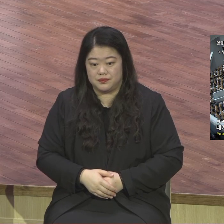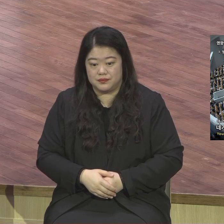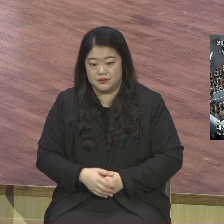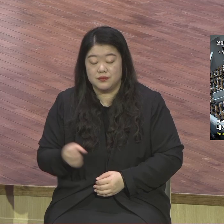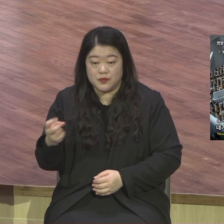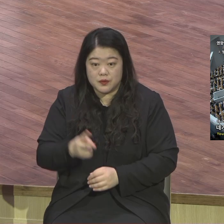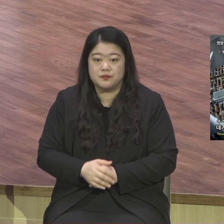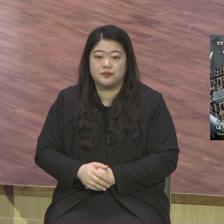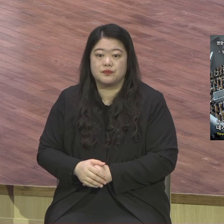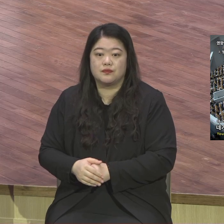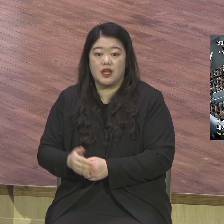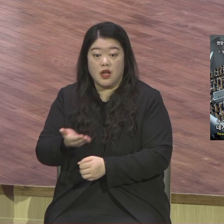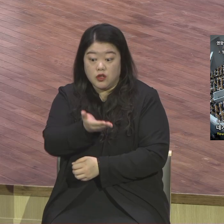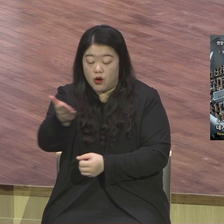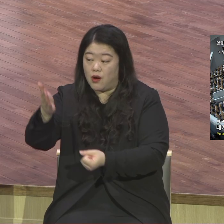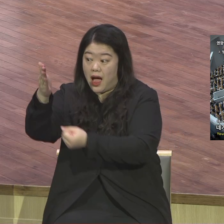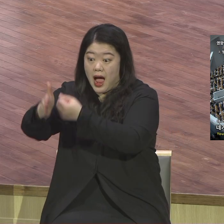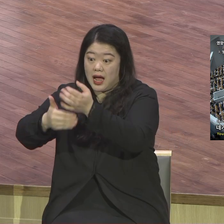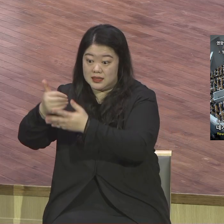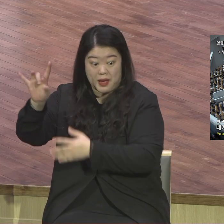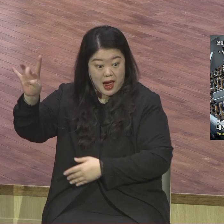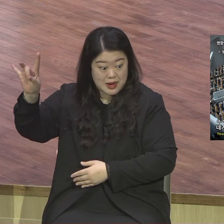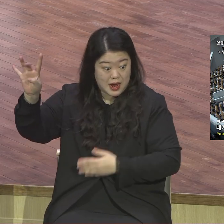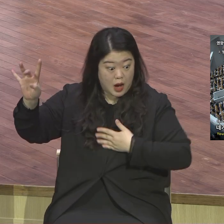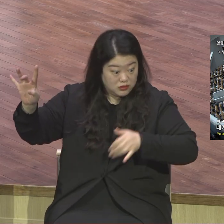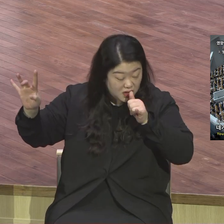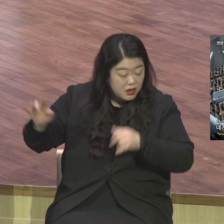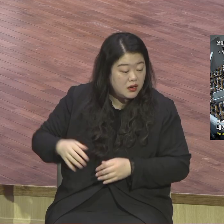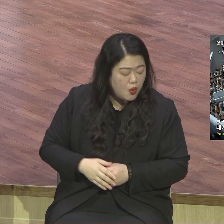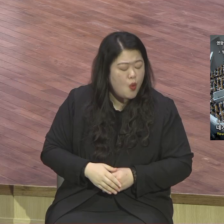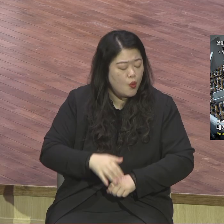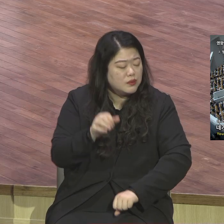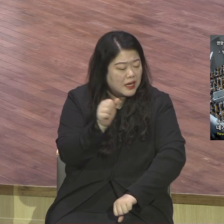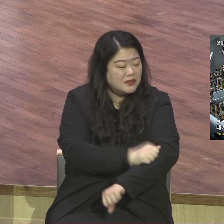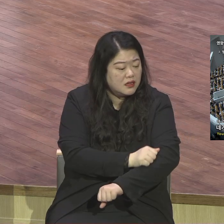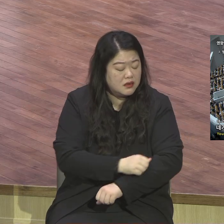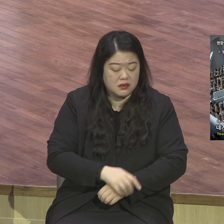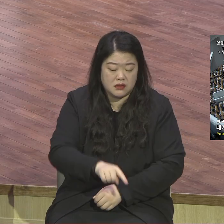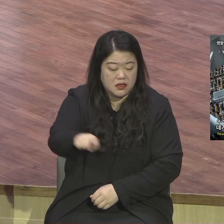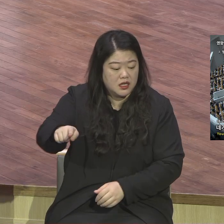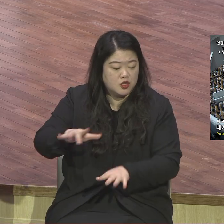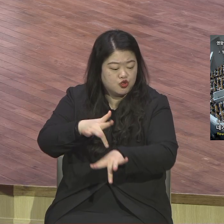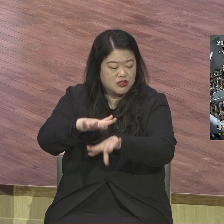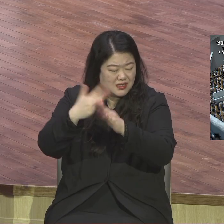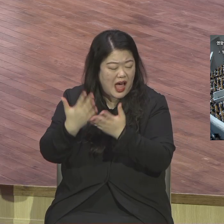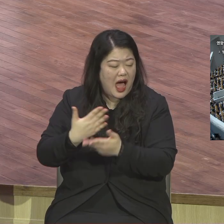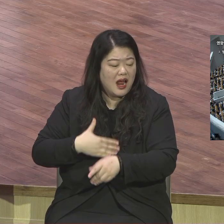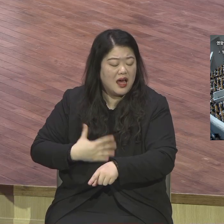믿느냐? 잘하는도다. 귀신들도 믿고 떠느니라.